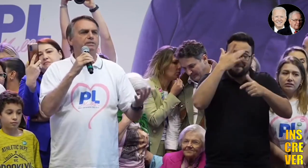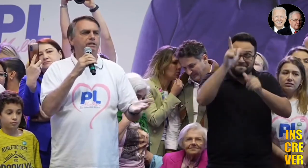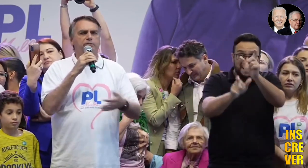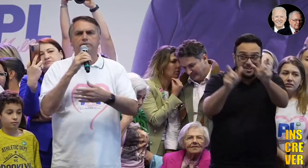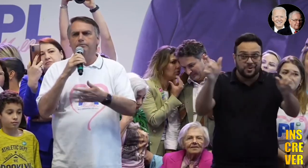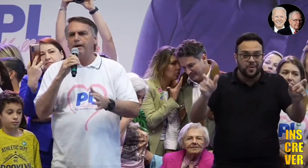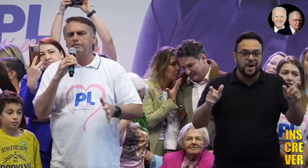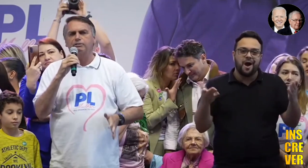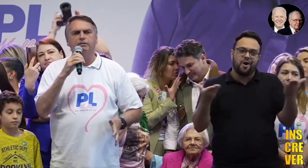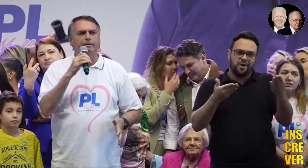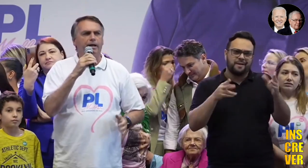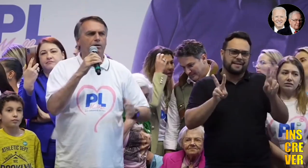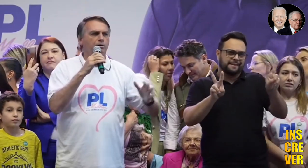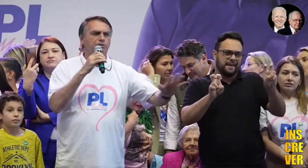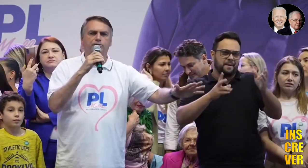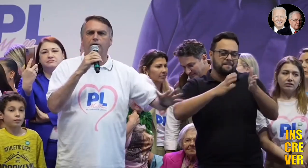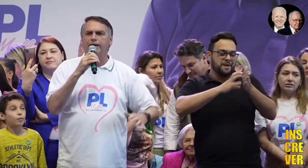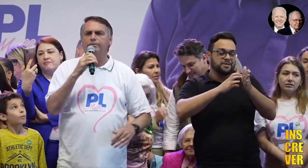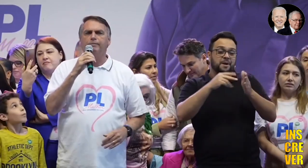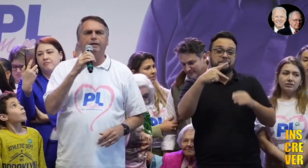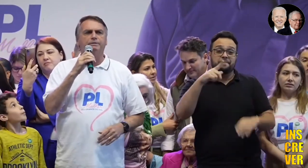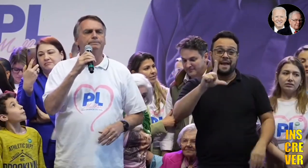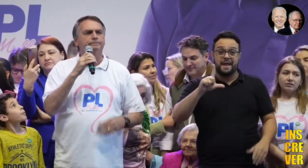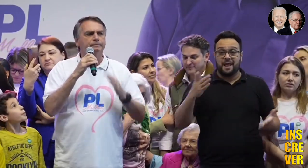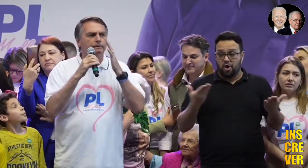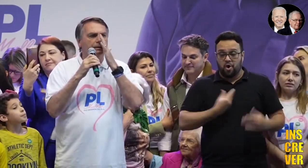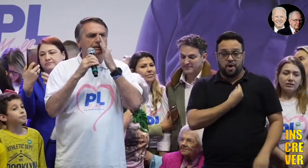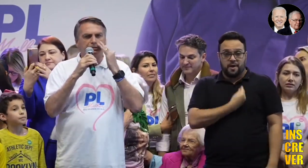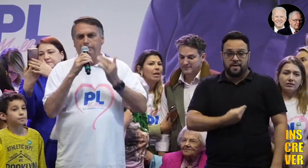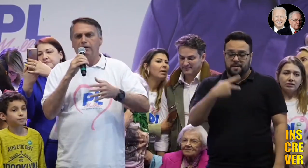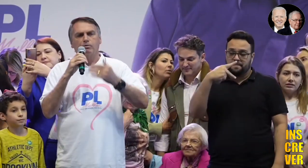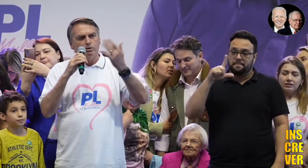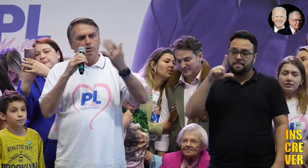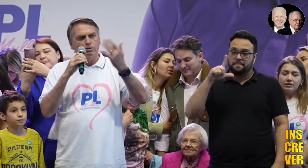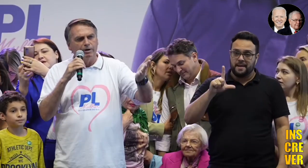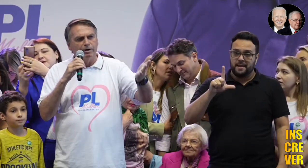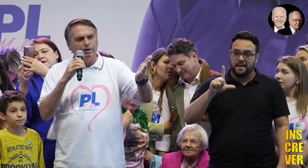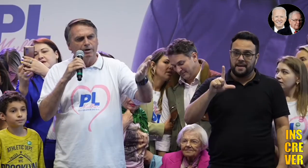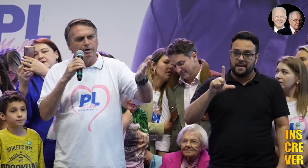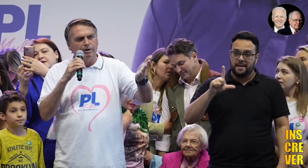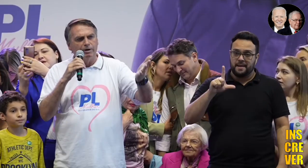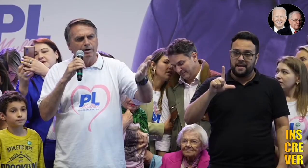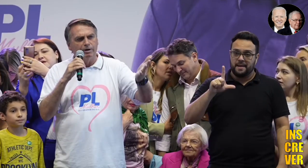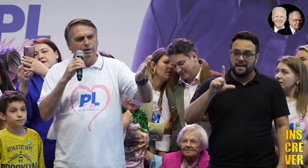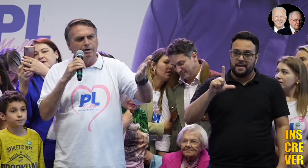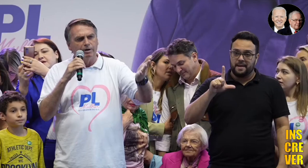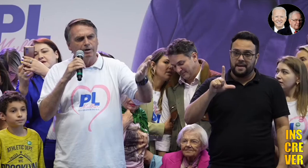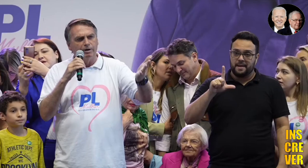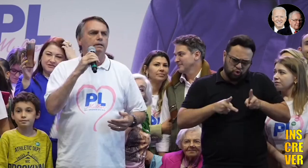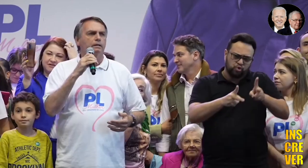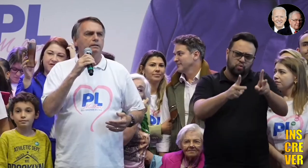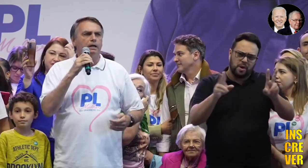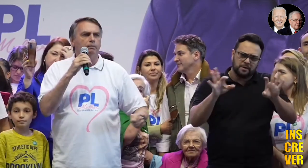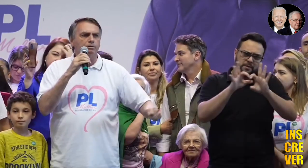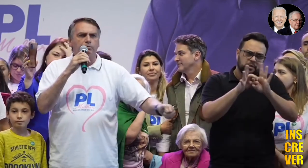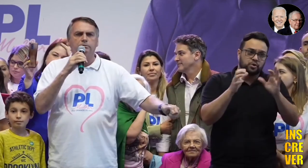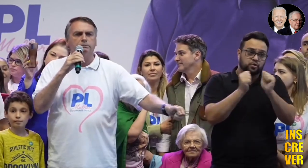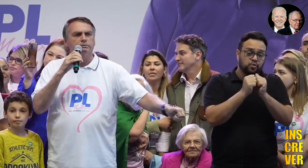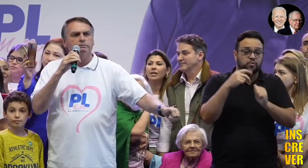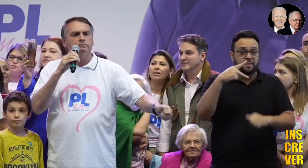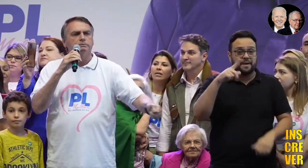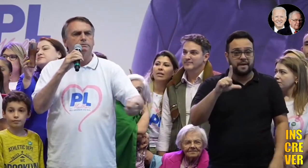em partido, um partido liberal que eu estou lá no momento, espero continuar por muito tempo,